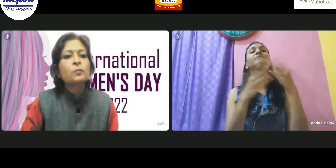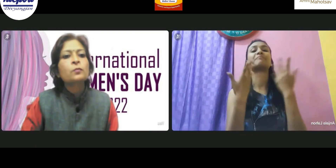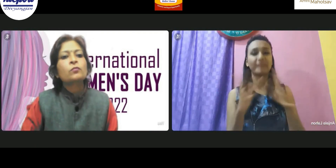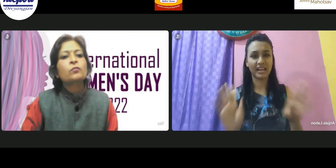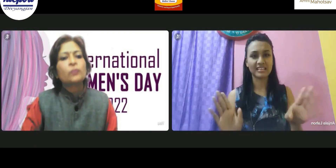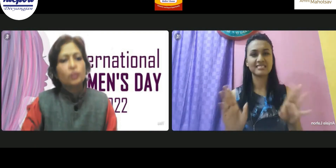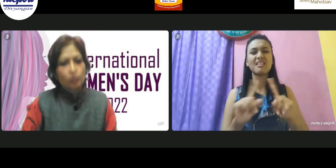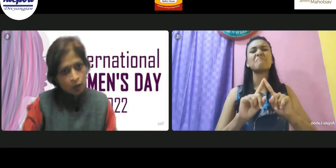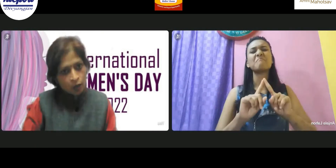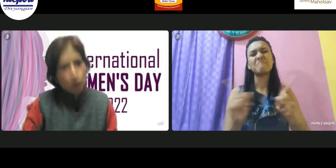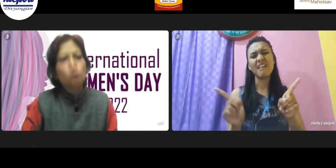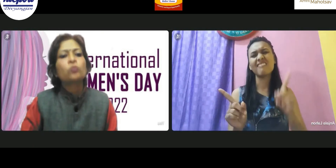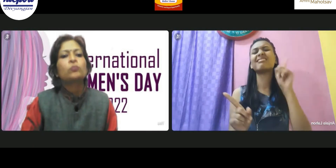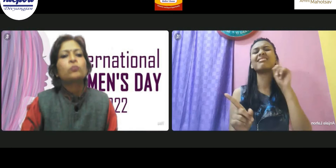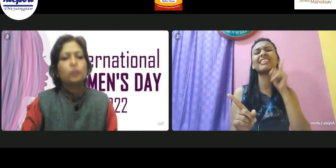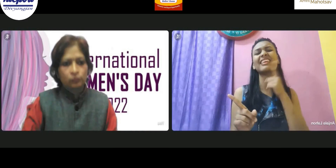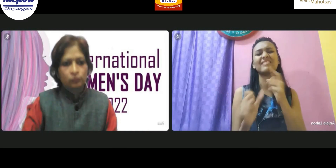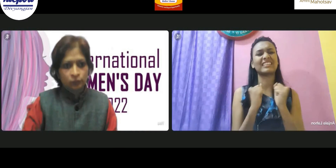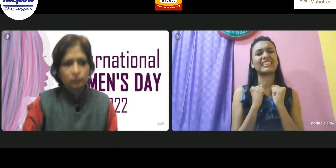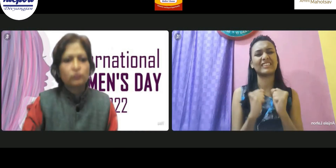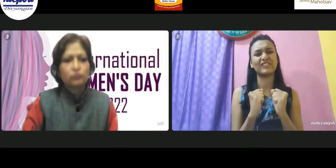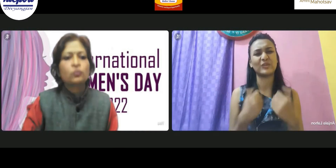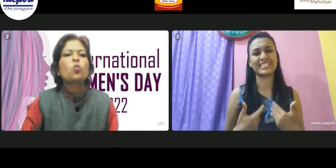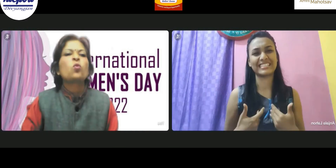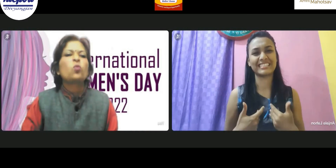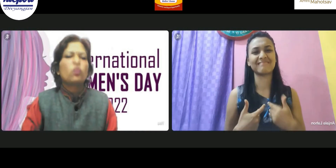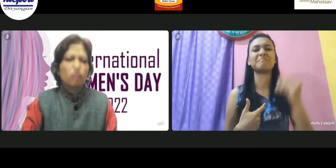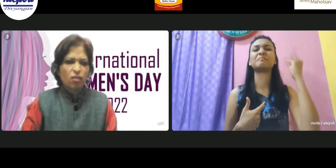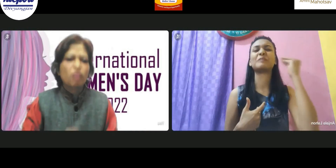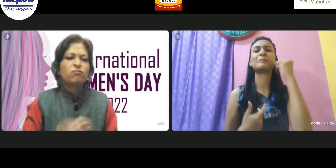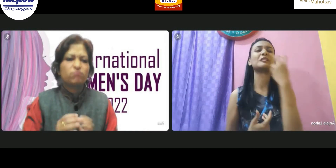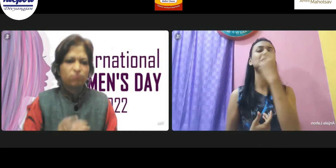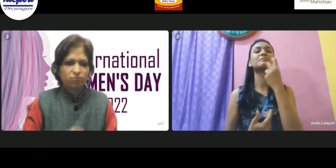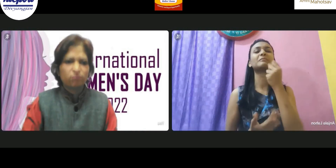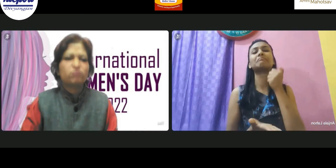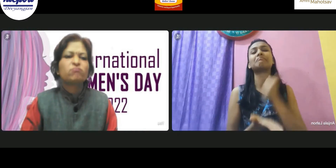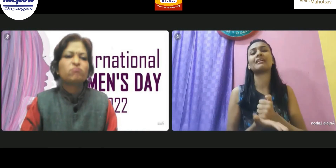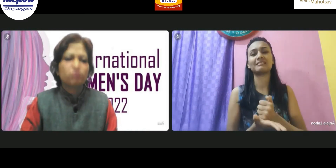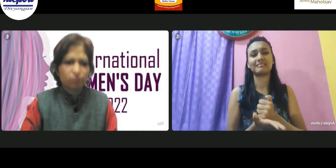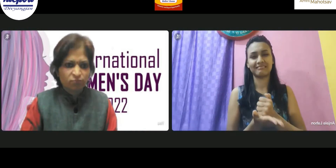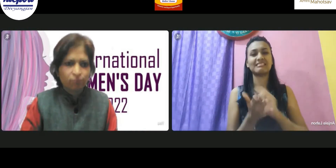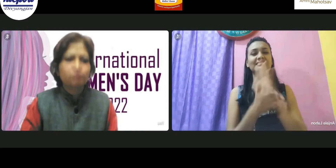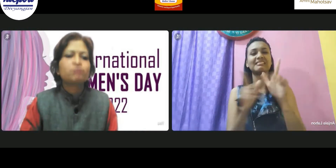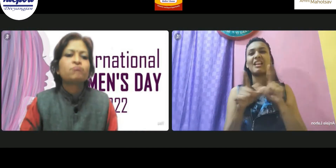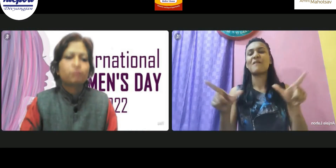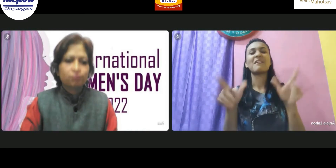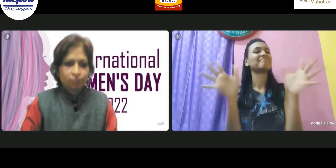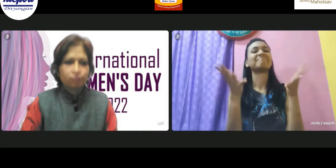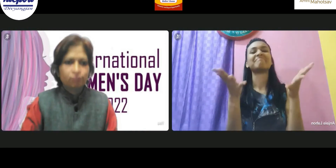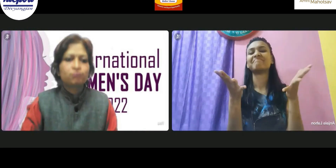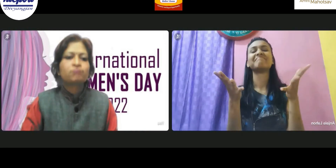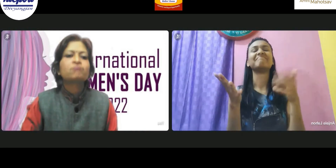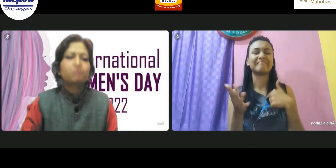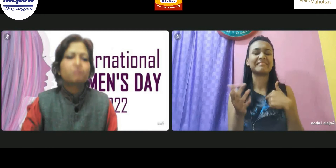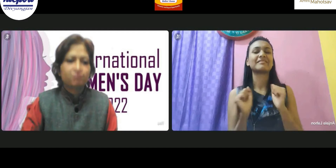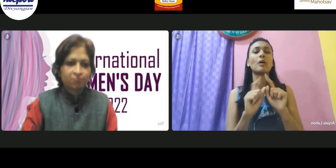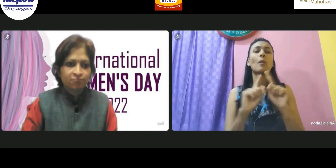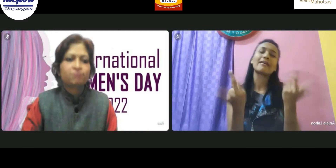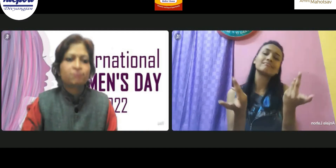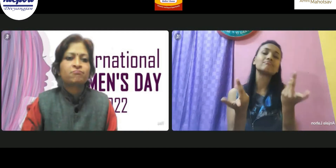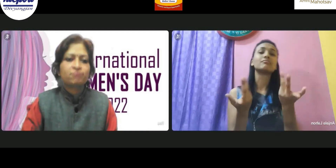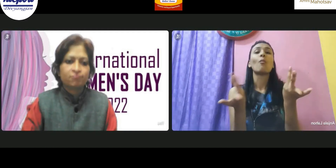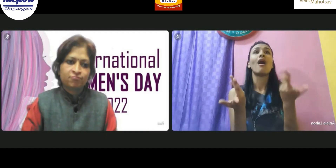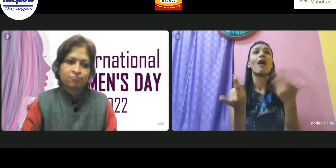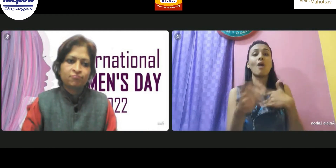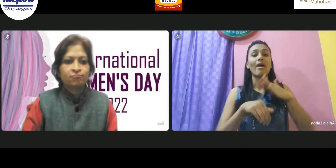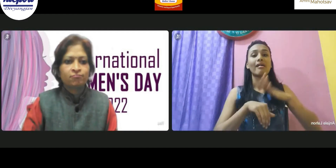लेकिन उन्होंने कहा कि आप बधिर हैं, इसके लिए बहुत मुश्किल है, क्योंकि कम्युनिकेशन बैरियर होगा। हम्म तो